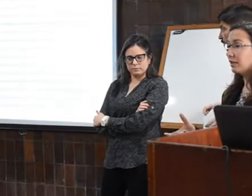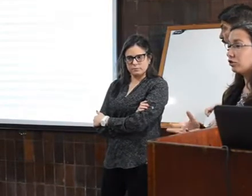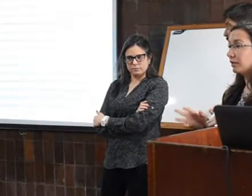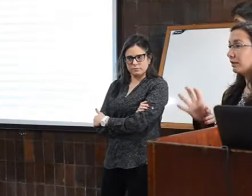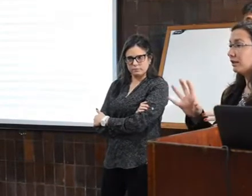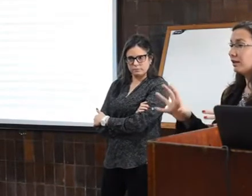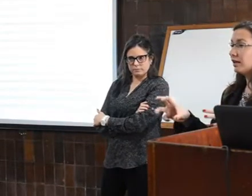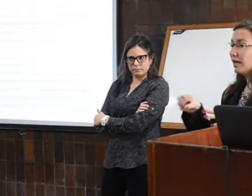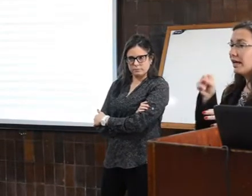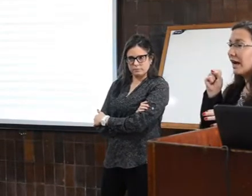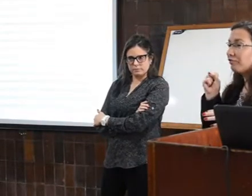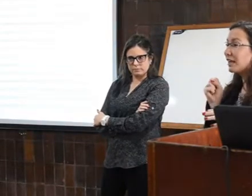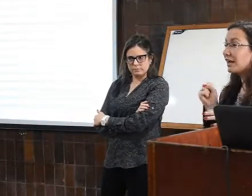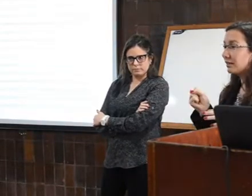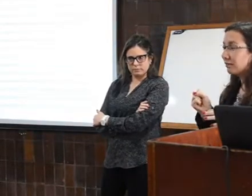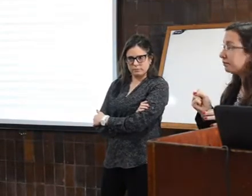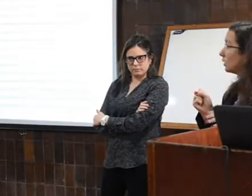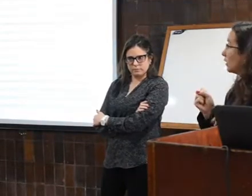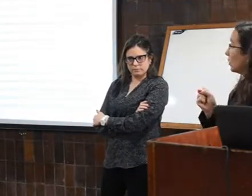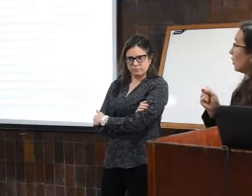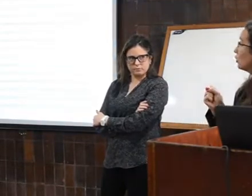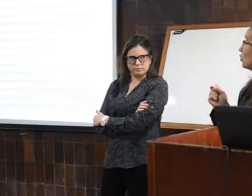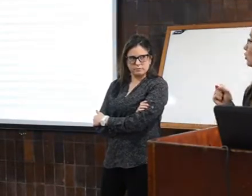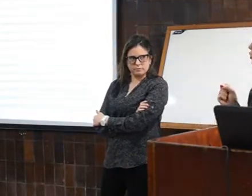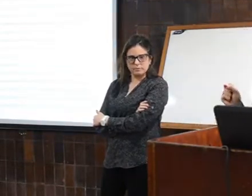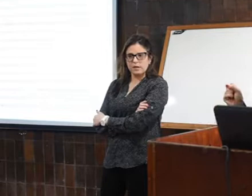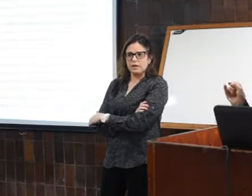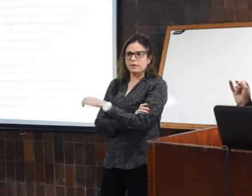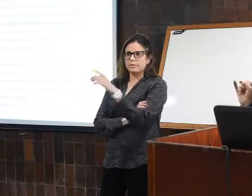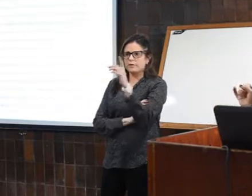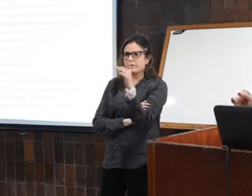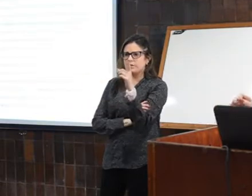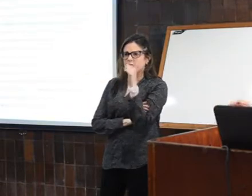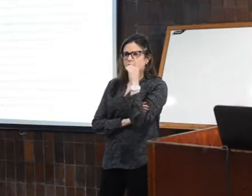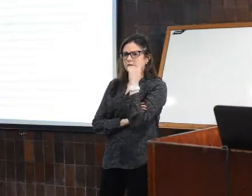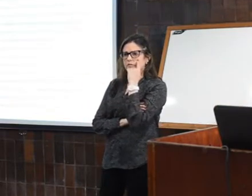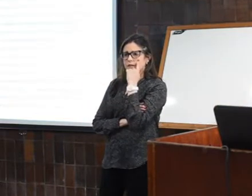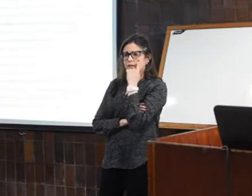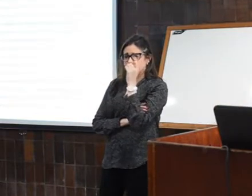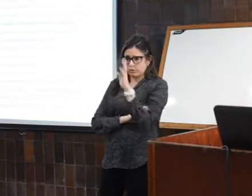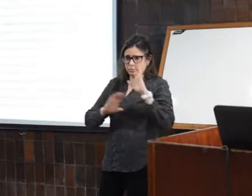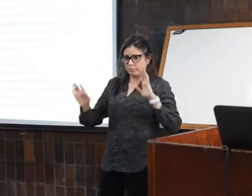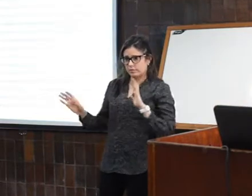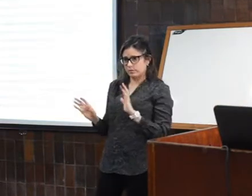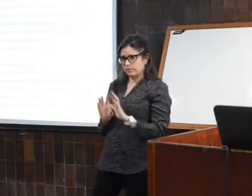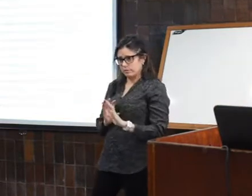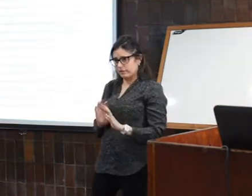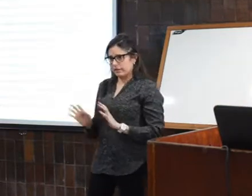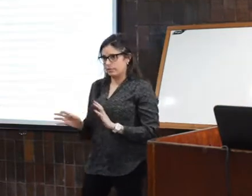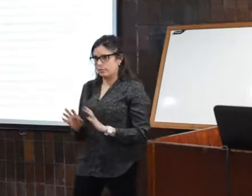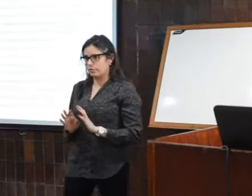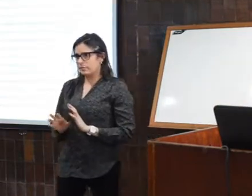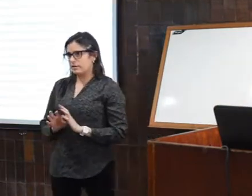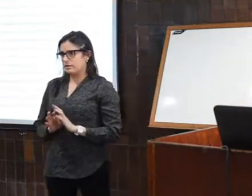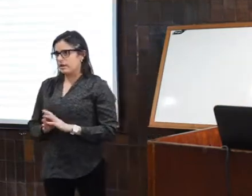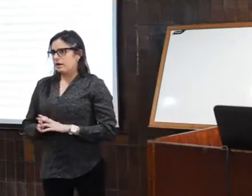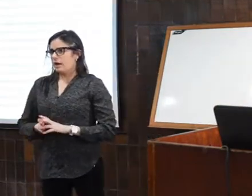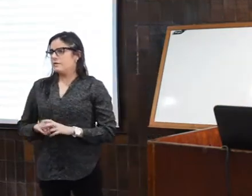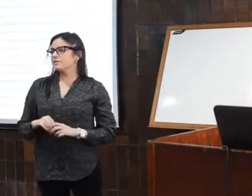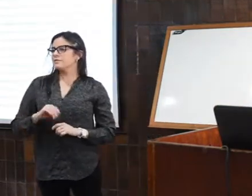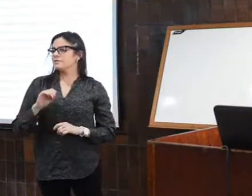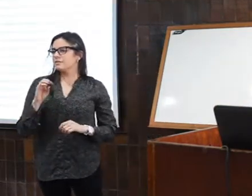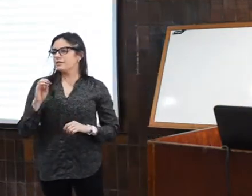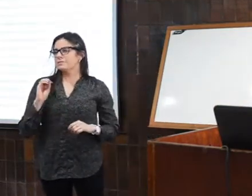material que es totalmente abstracta compañías un poco más